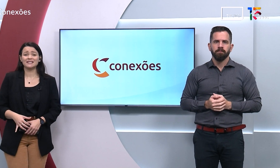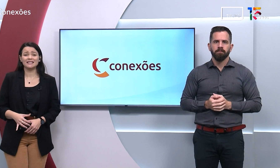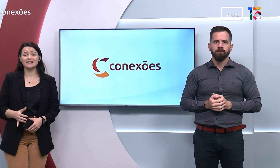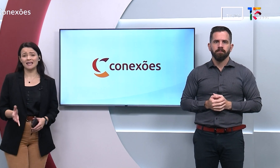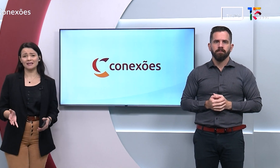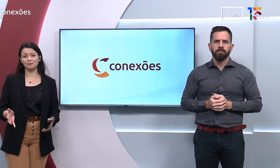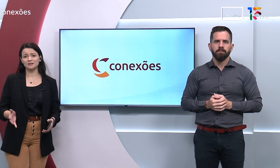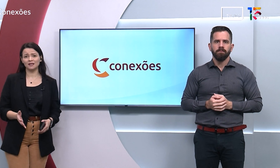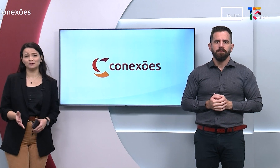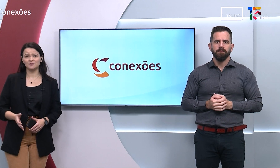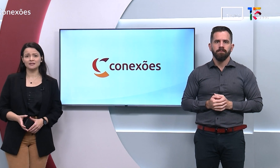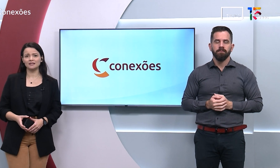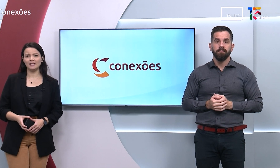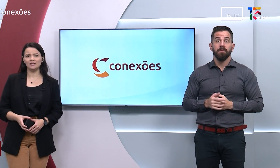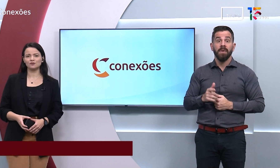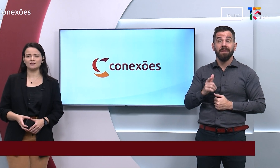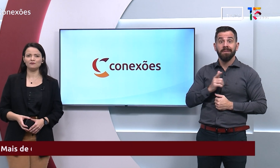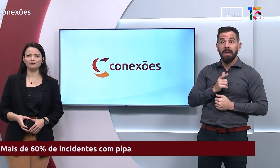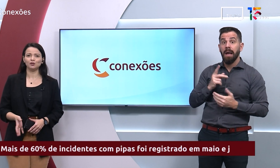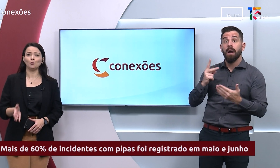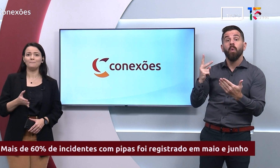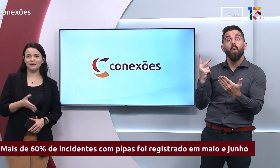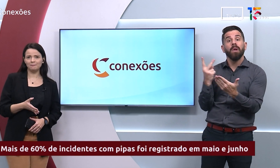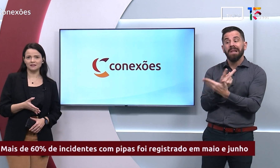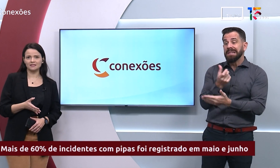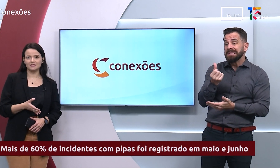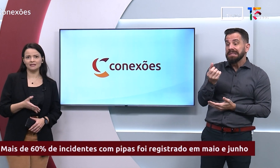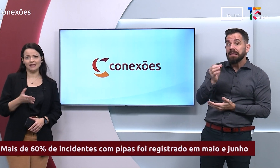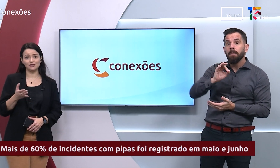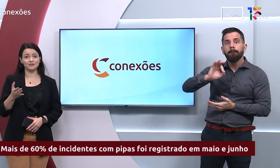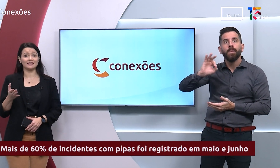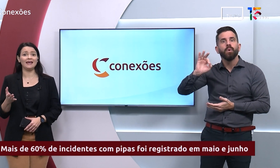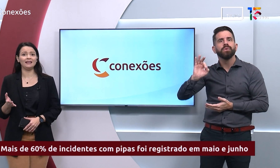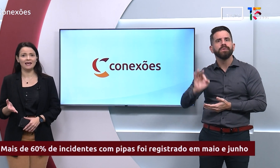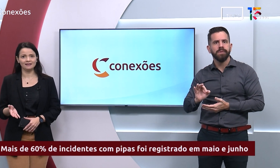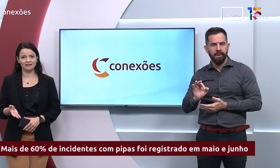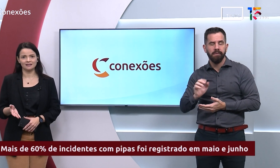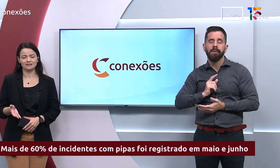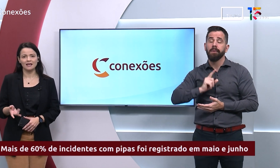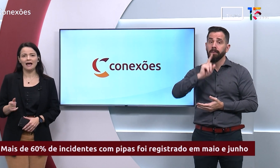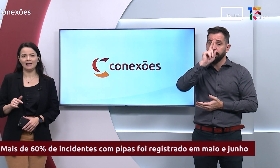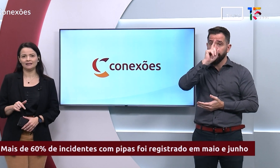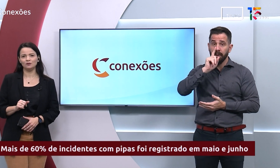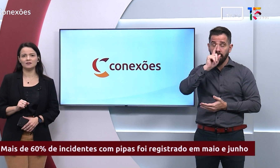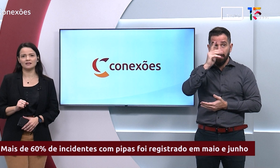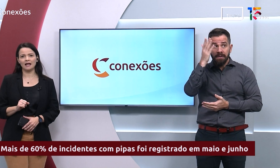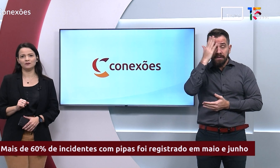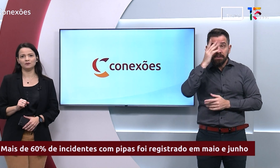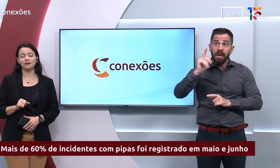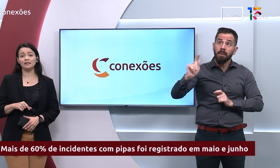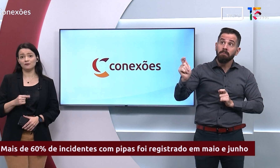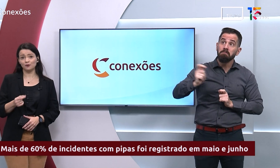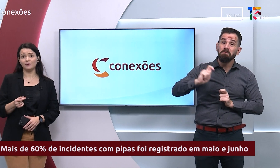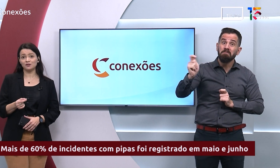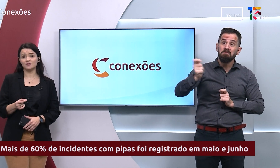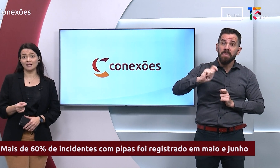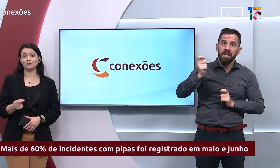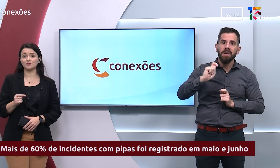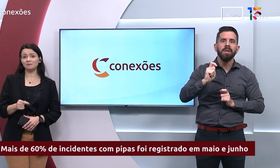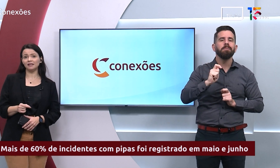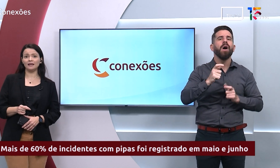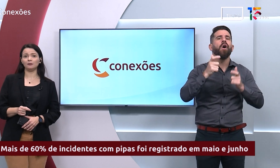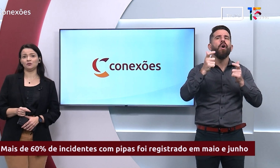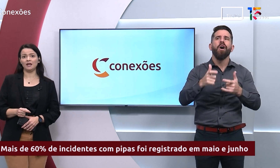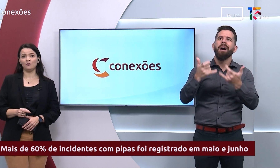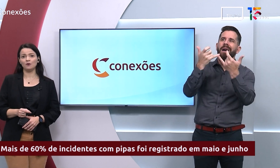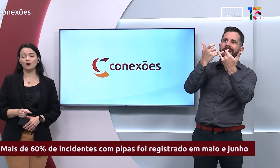Bom, e mais de 60% dos incidentes envolvendo pipas em redes elétricas aqui no estado e que foram